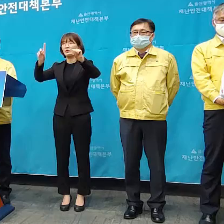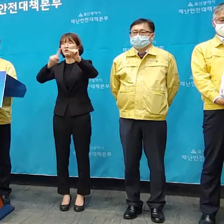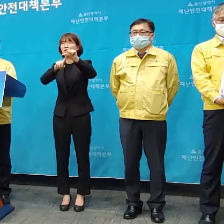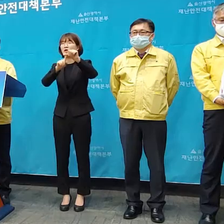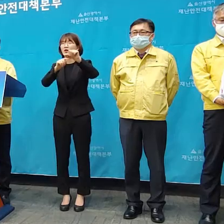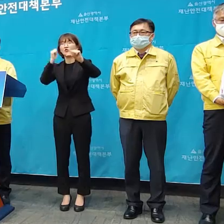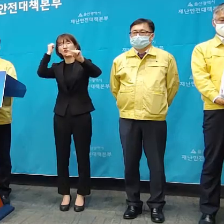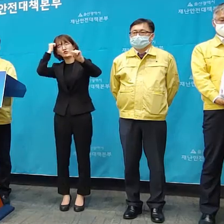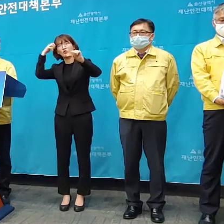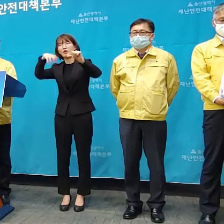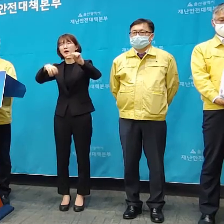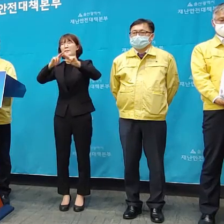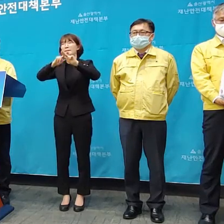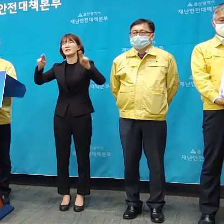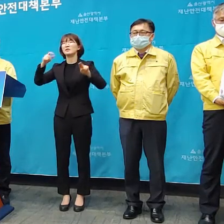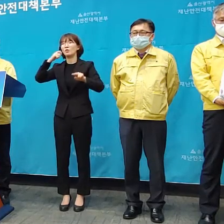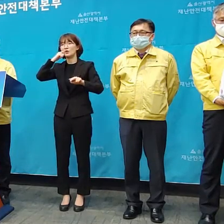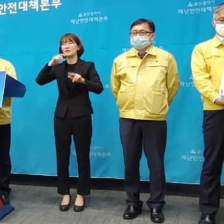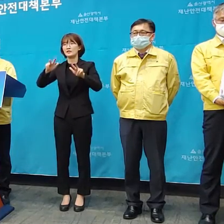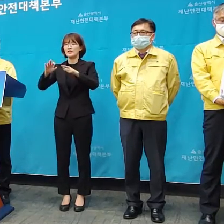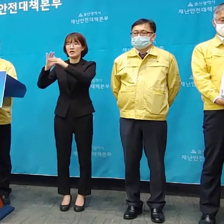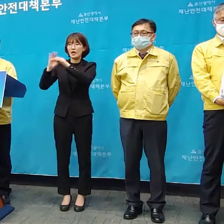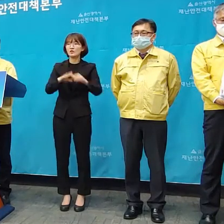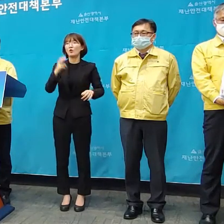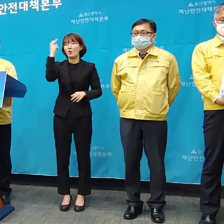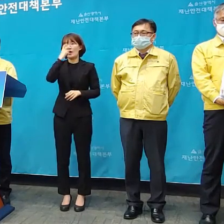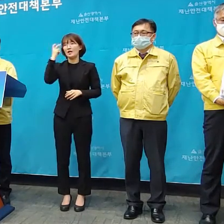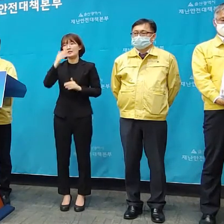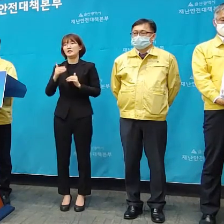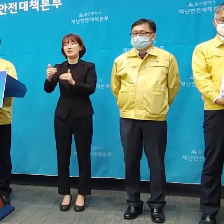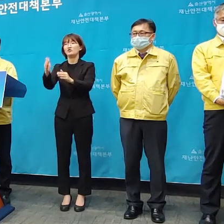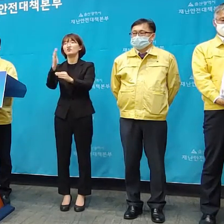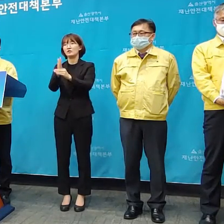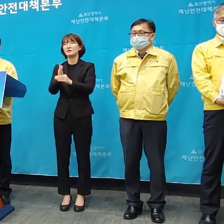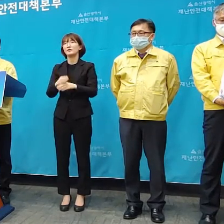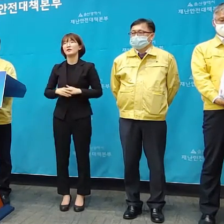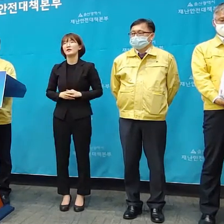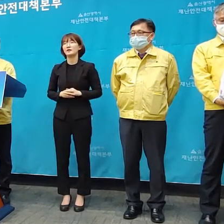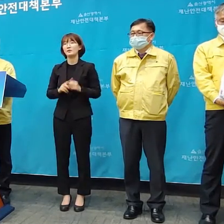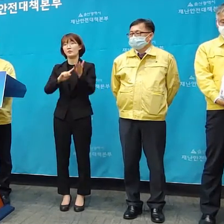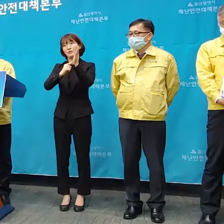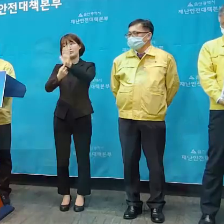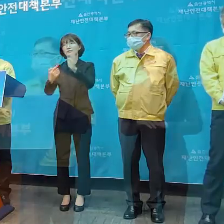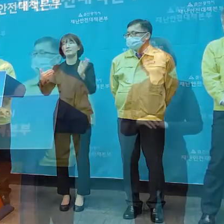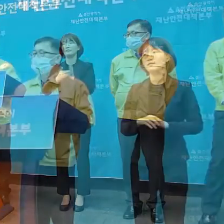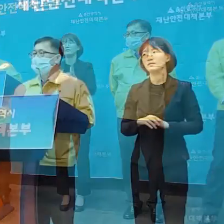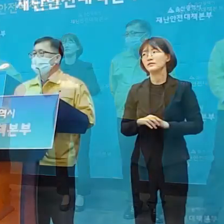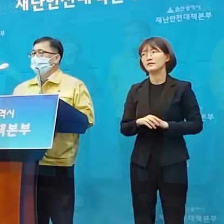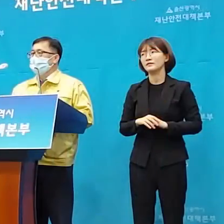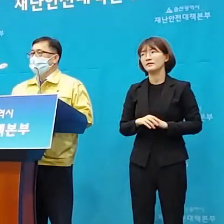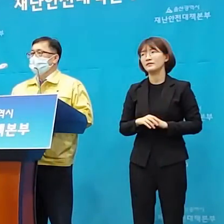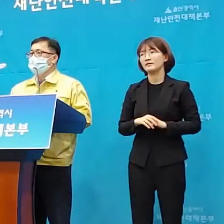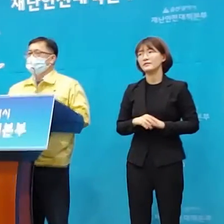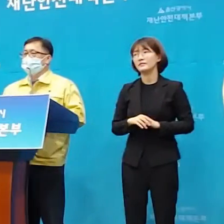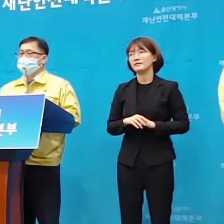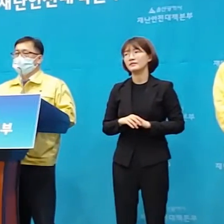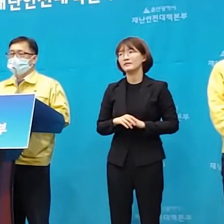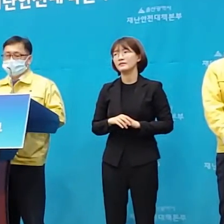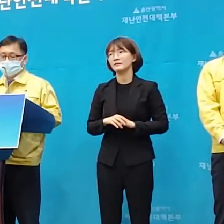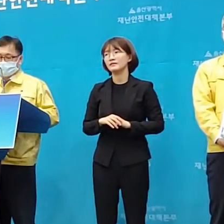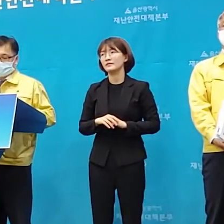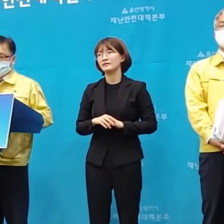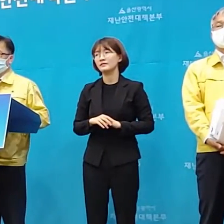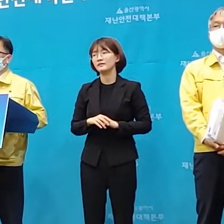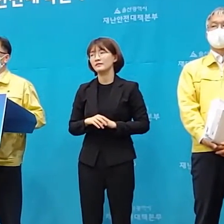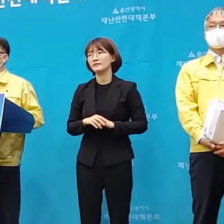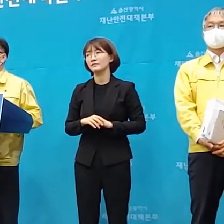때문에 저희들이 폐쇄는 못하고 일반 관리하고 있는 상태입니다. 이상으로 보고를 간략하게 마치겠습니다. 네, 제시의